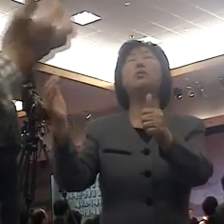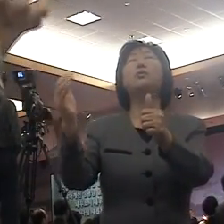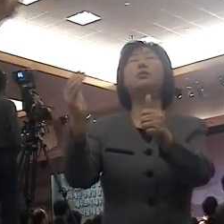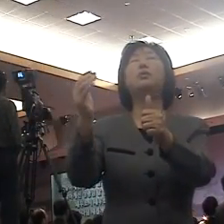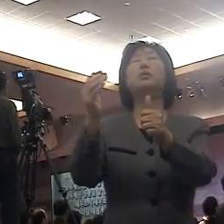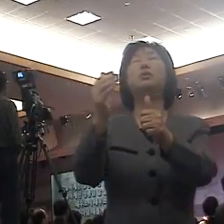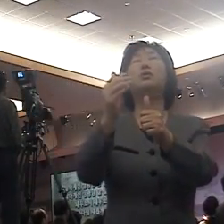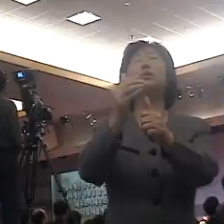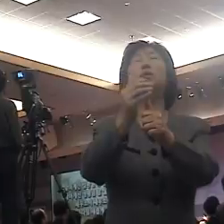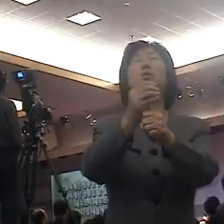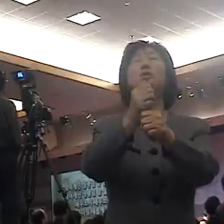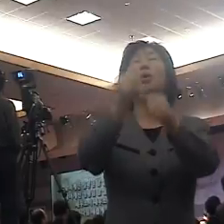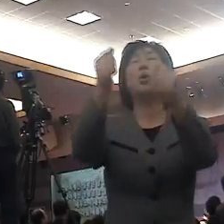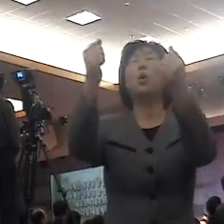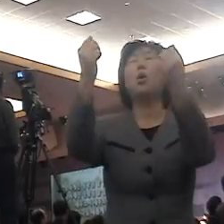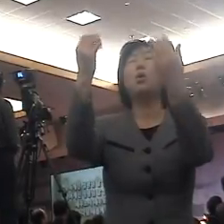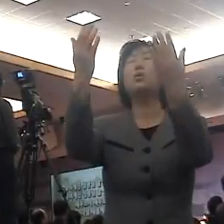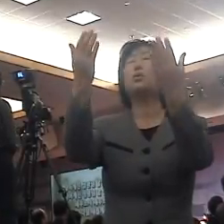날